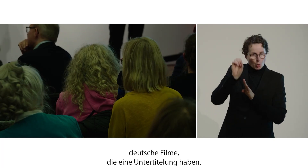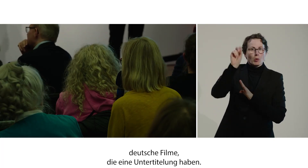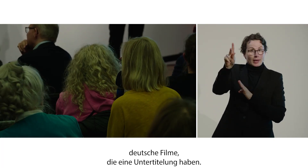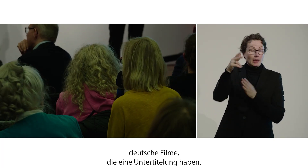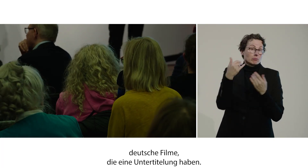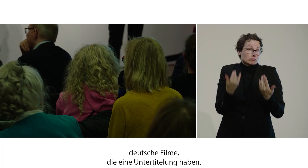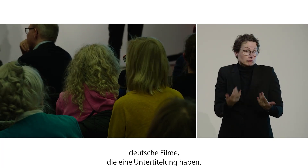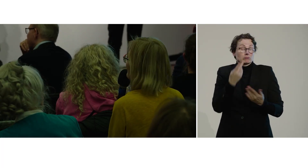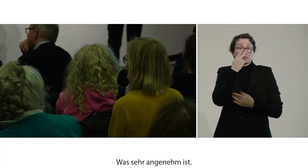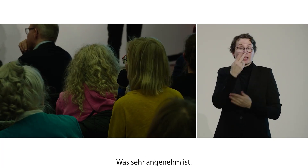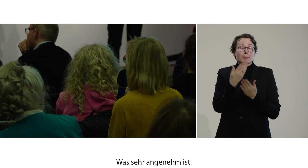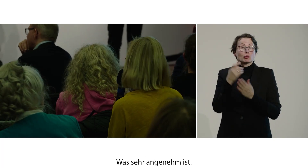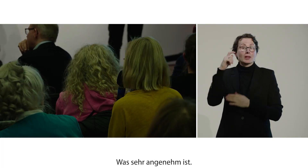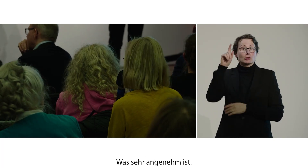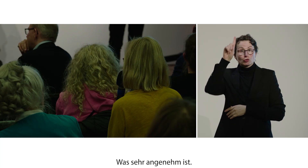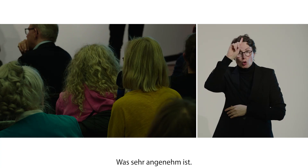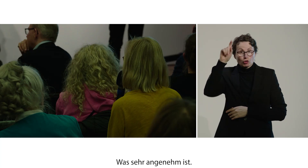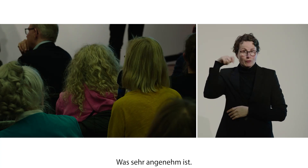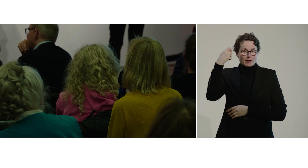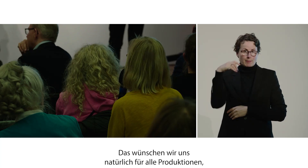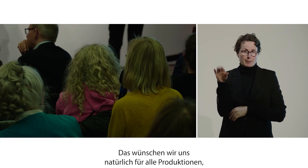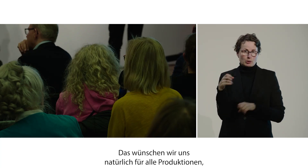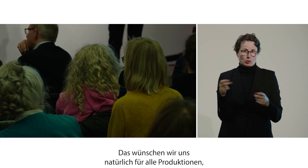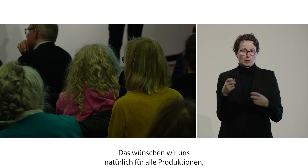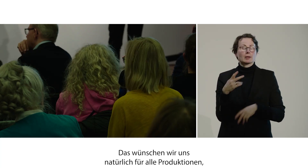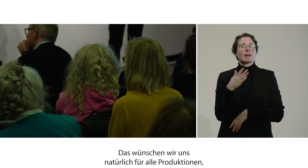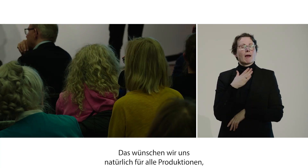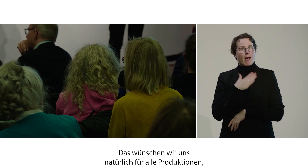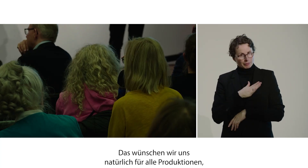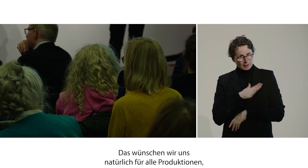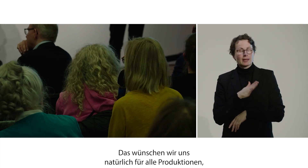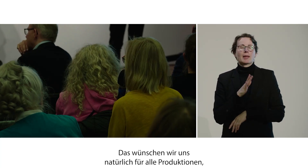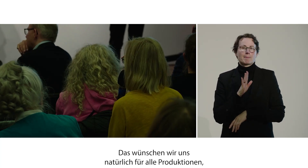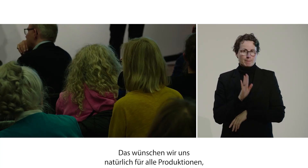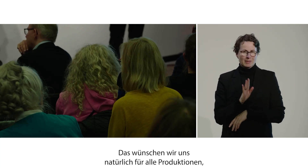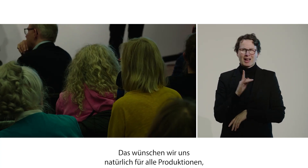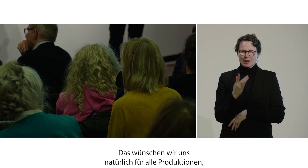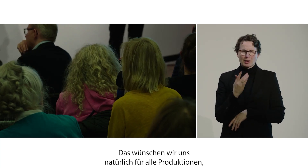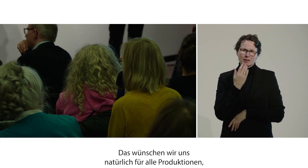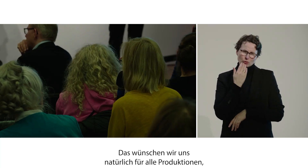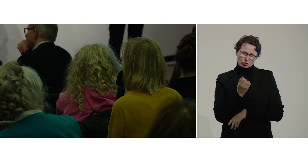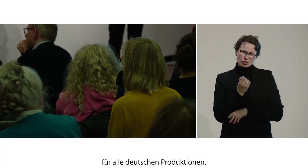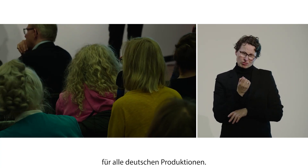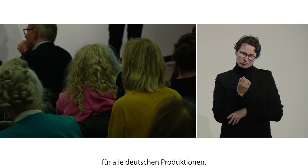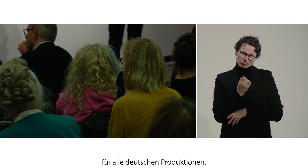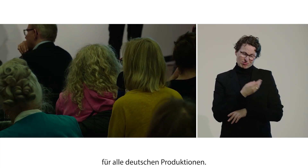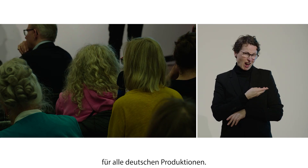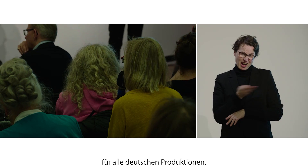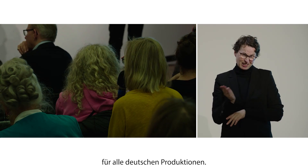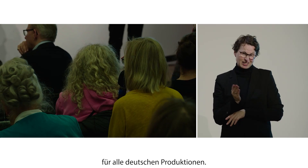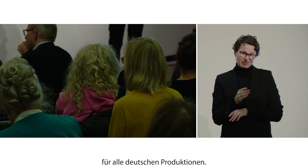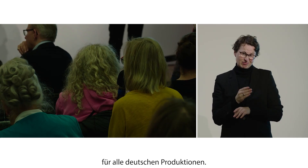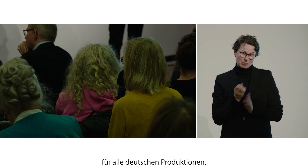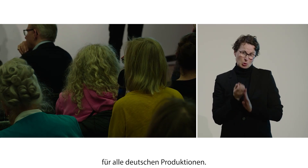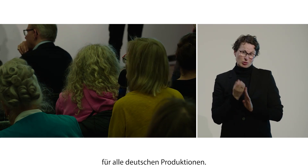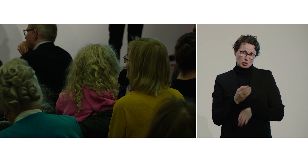Untertitel haben, was sehr angenehm ist. Das wünschen wir uns natürlich für alle Produktionen, für alle deutschen